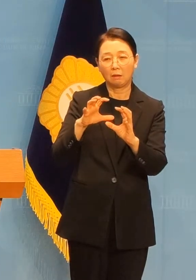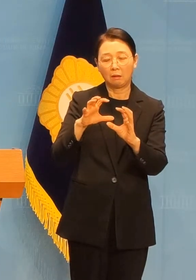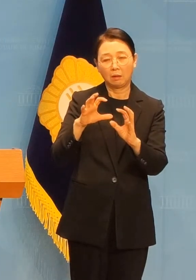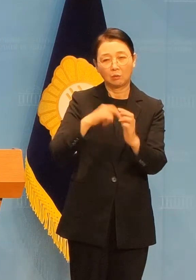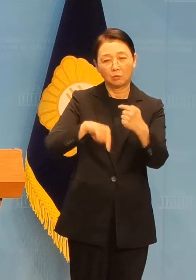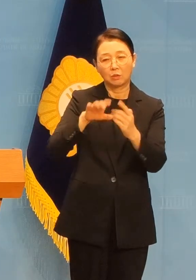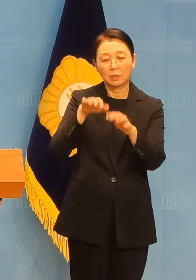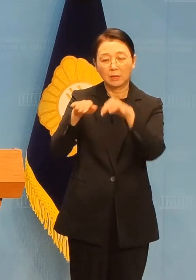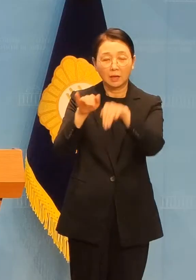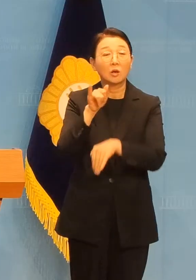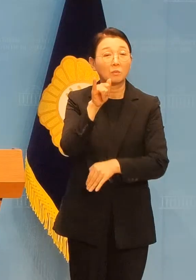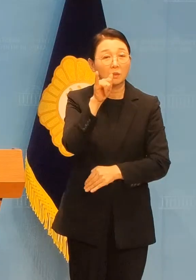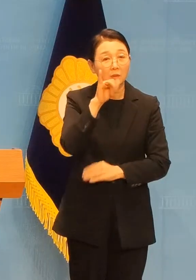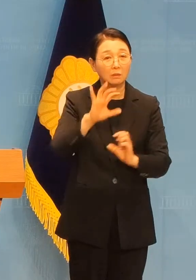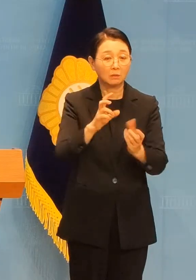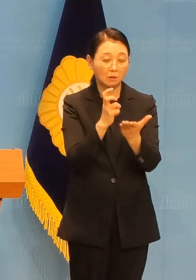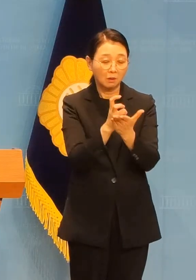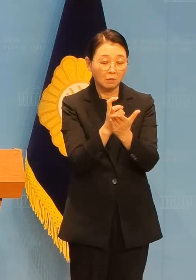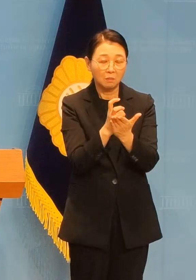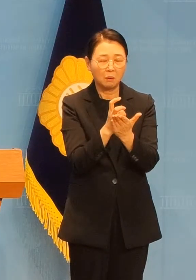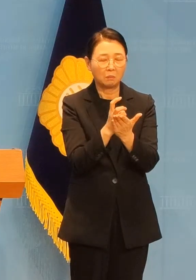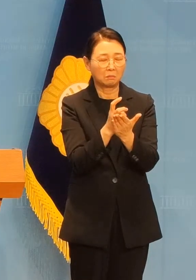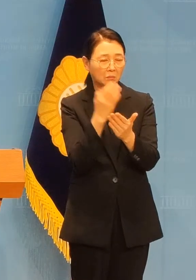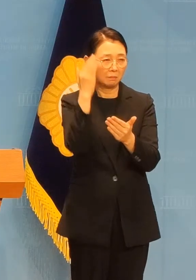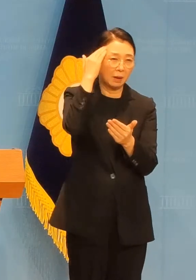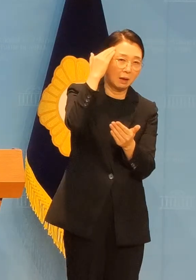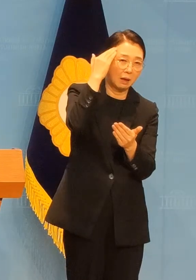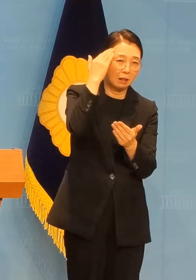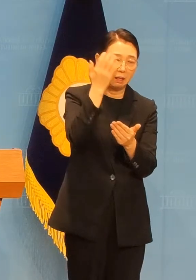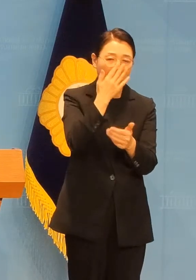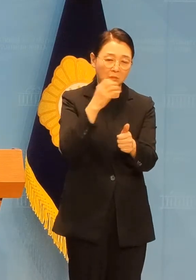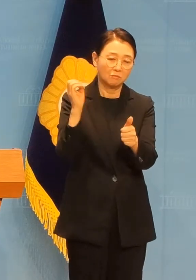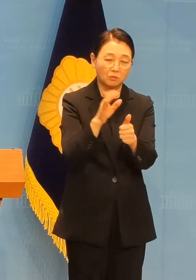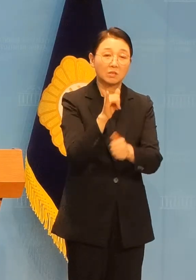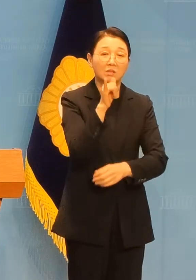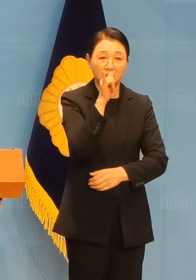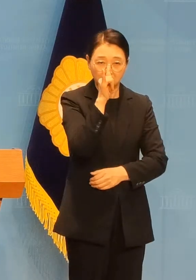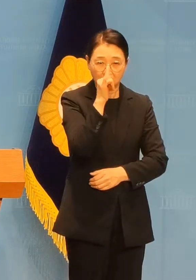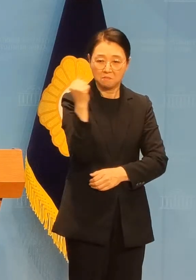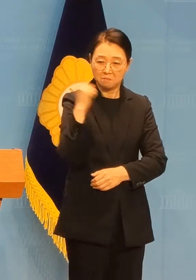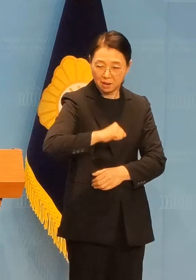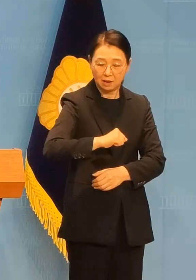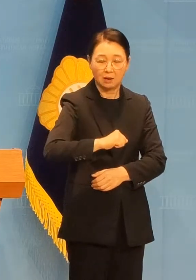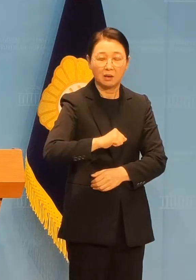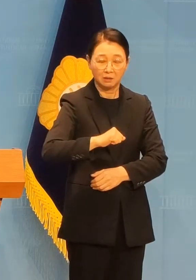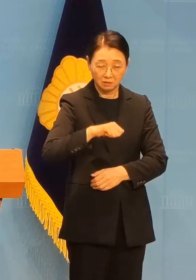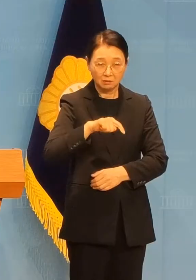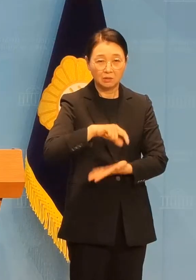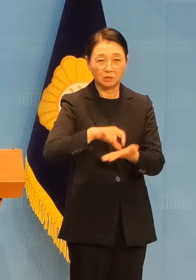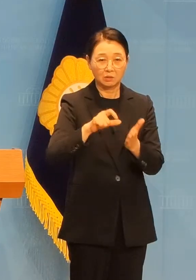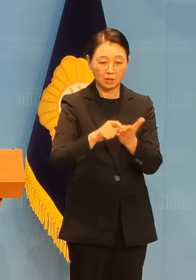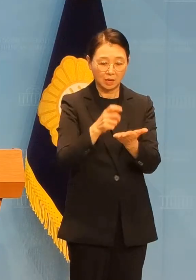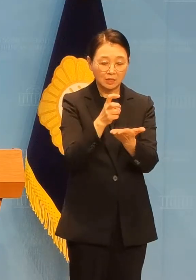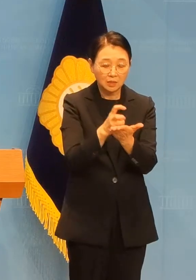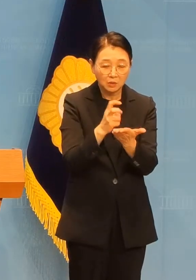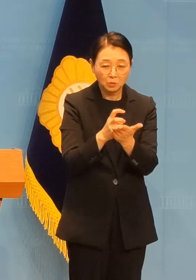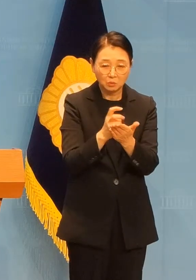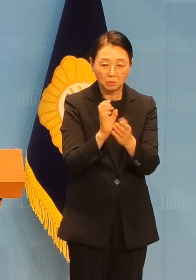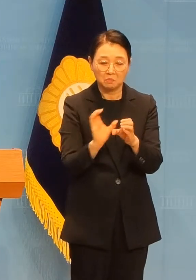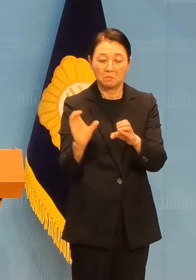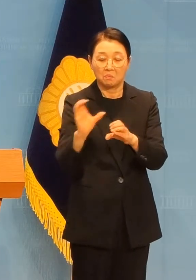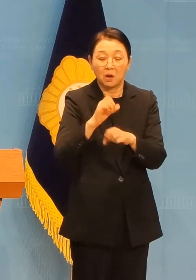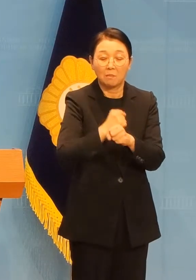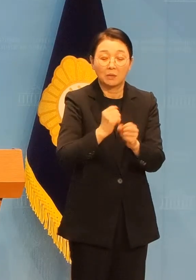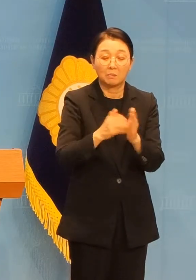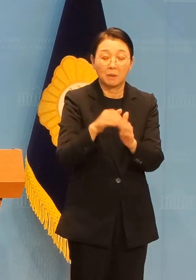또 헌법을 훼손하는 일을 일삼고 이것을 적당한 제도적 보완장치의